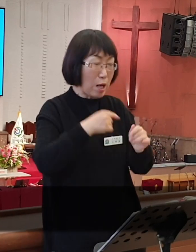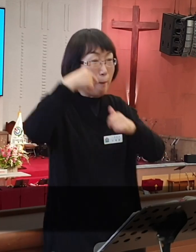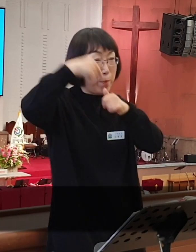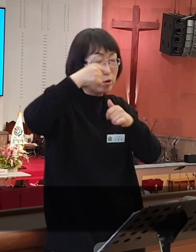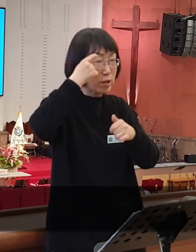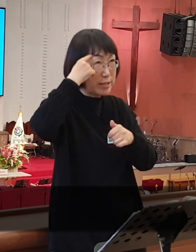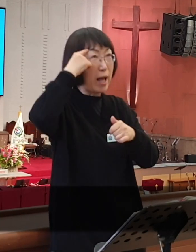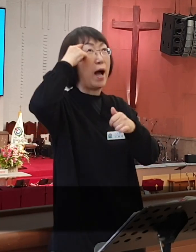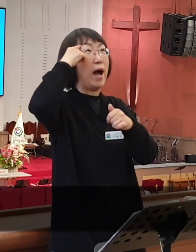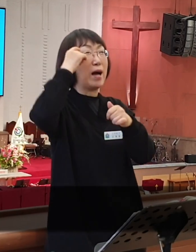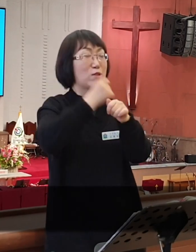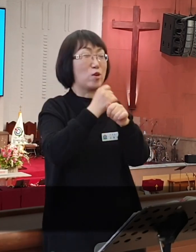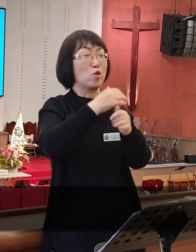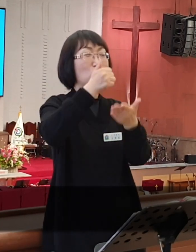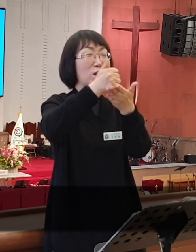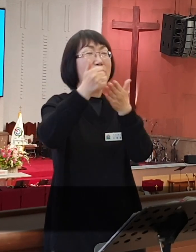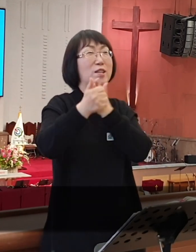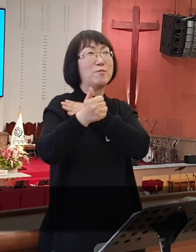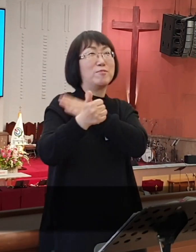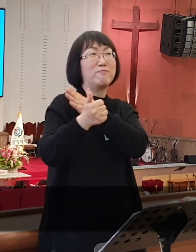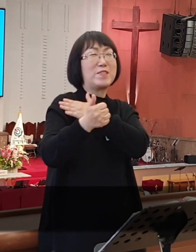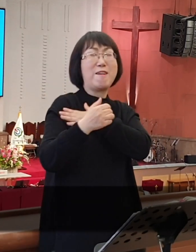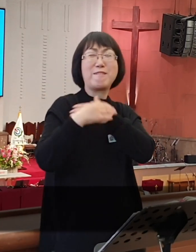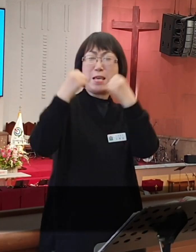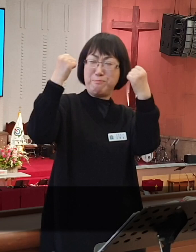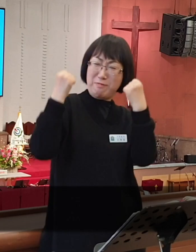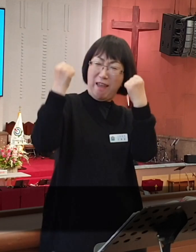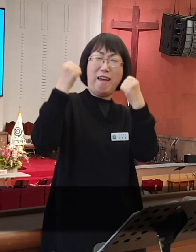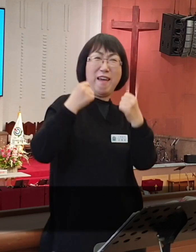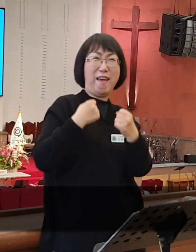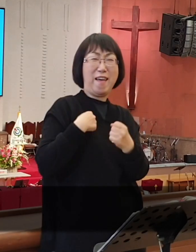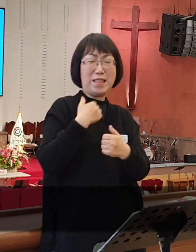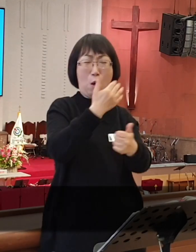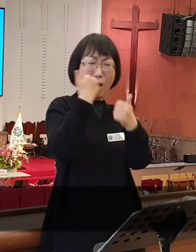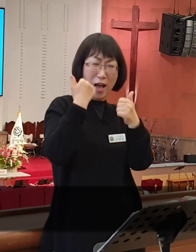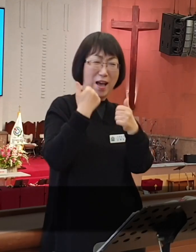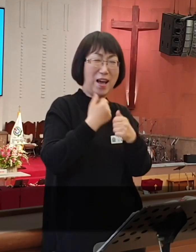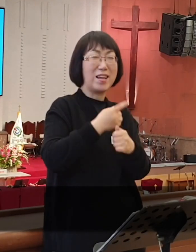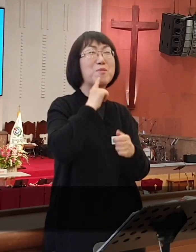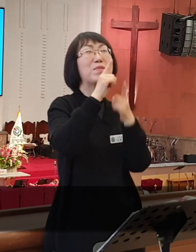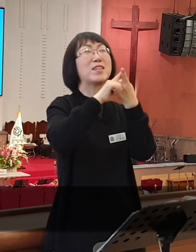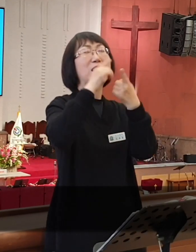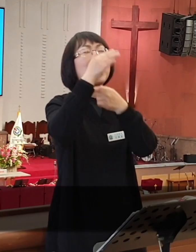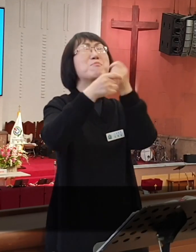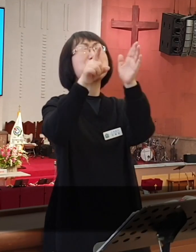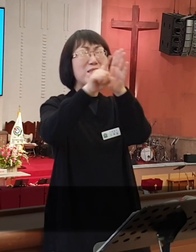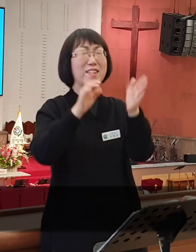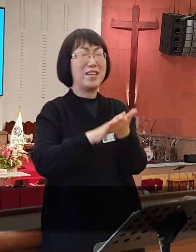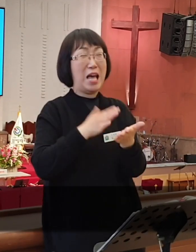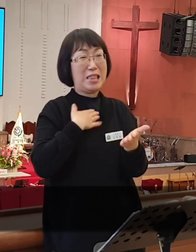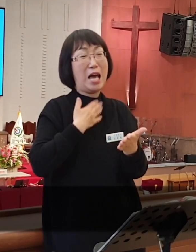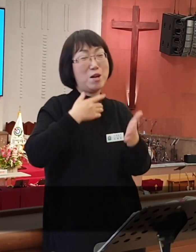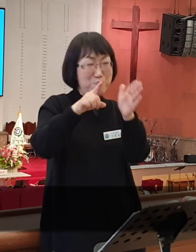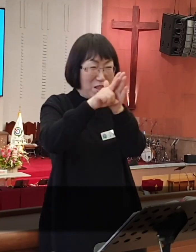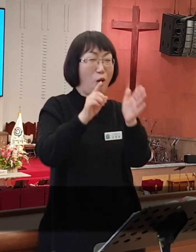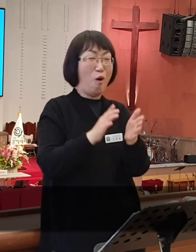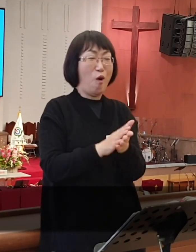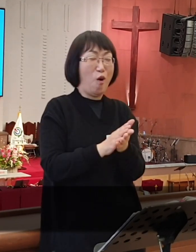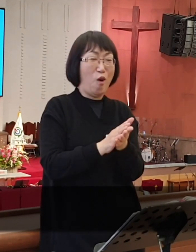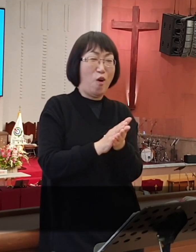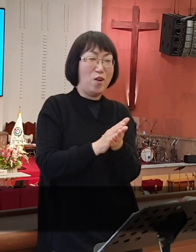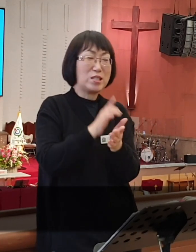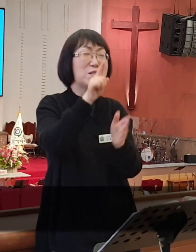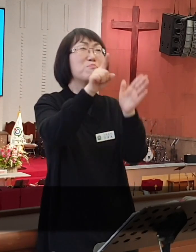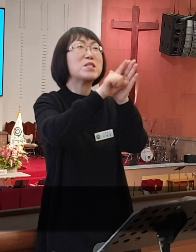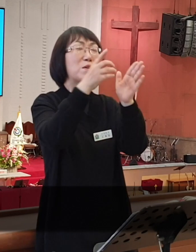명령들 생각하시고 주님께서 우리 어깨를 툭 치십니다. 짜샤 힘내. 하나님 믿는 거야. 그리고 나를 믿는 거야.